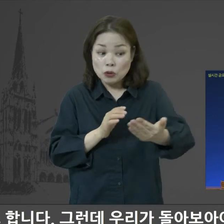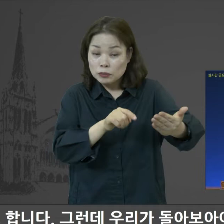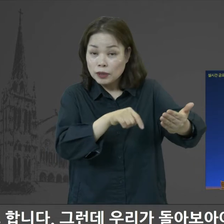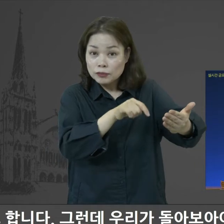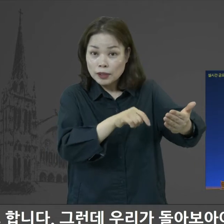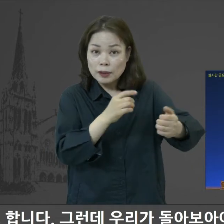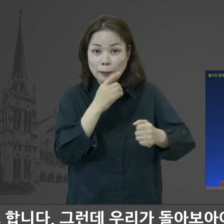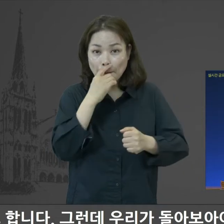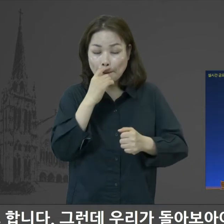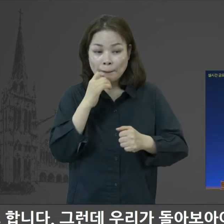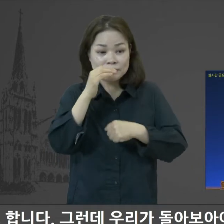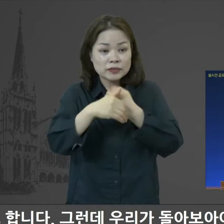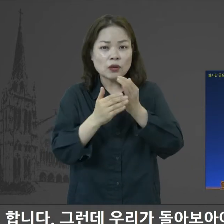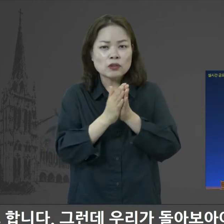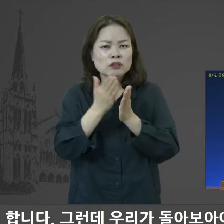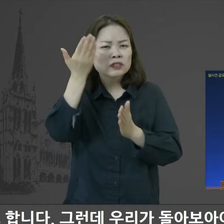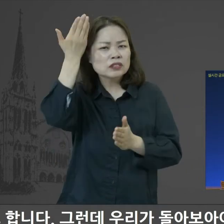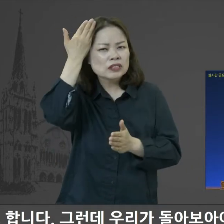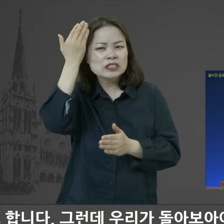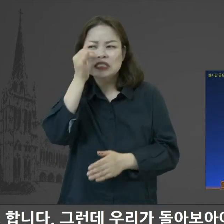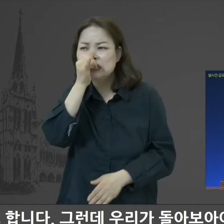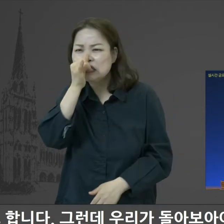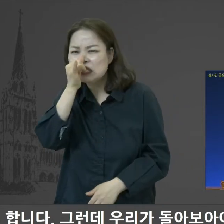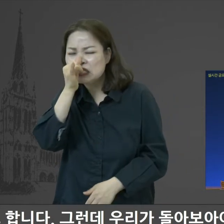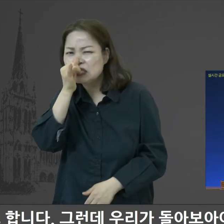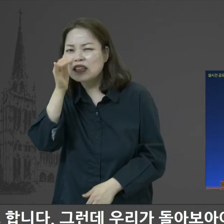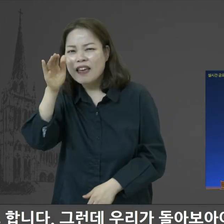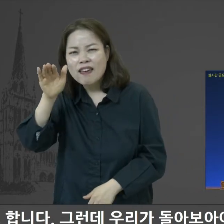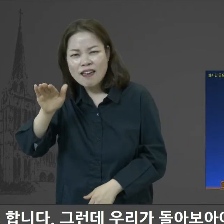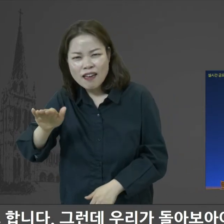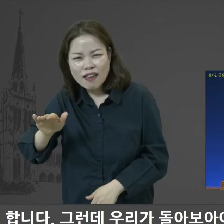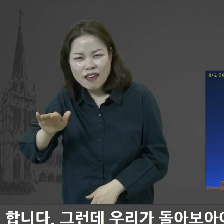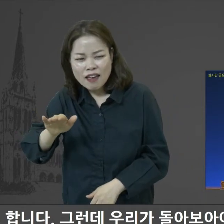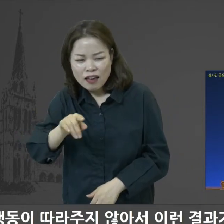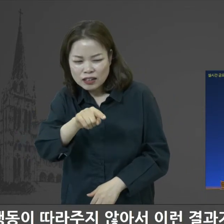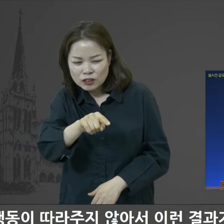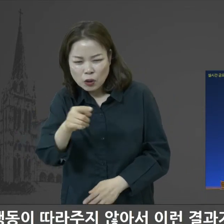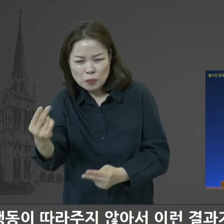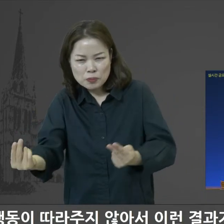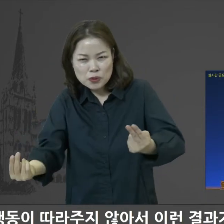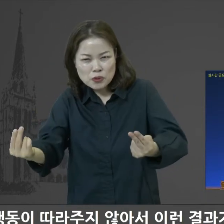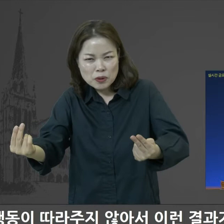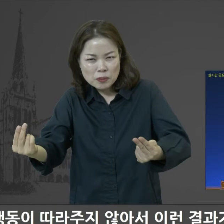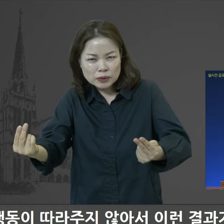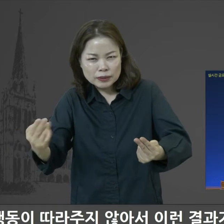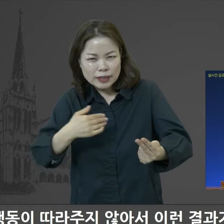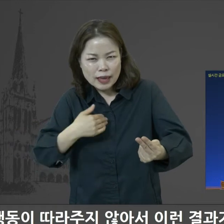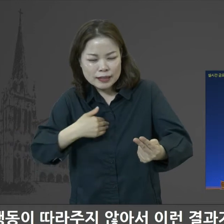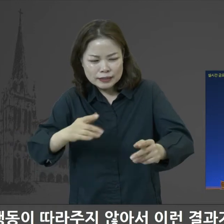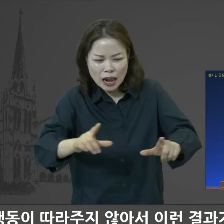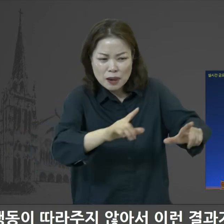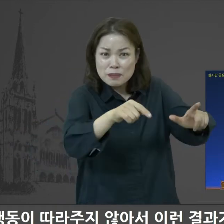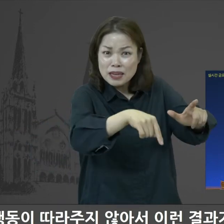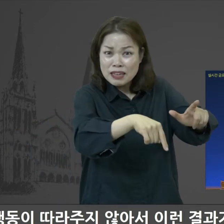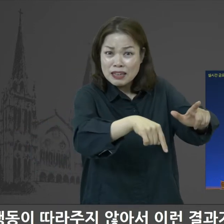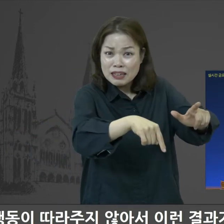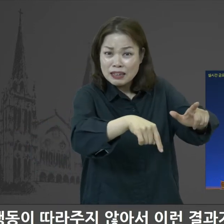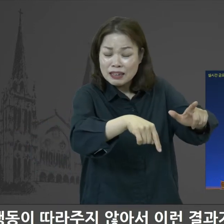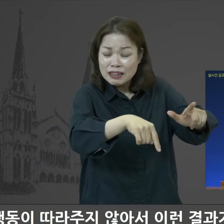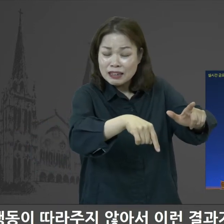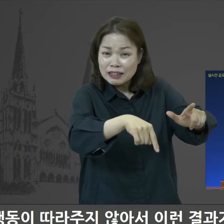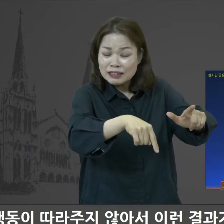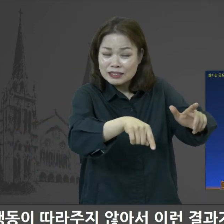가운데 내가 성경 지식은 좀 있는 편인데 거기에 비해서 내 삶이, 내